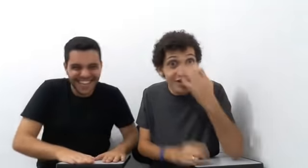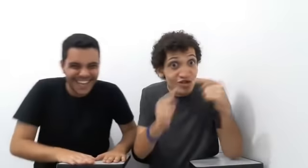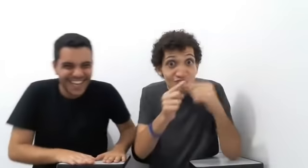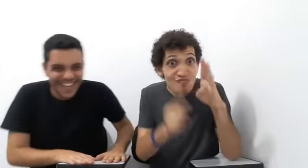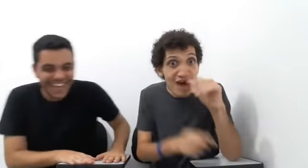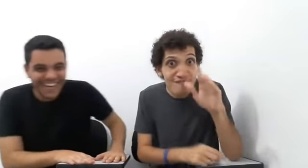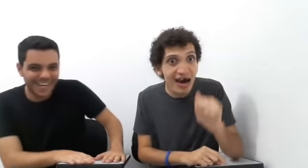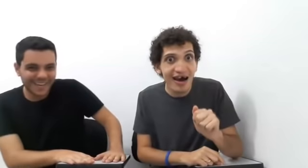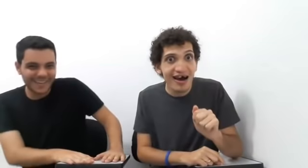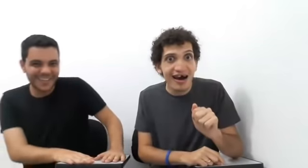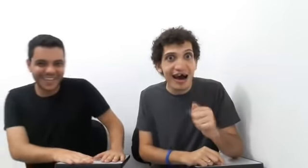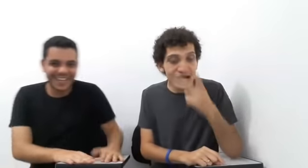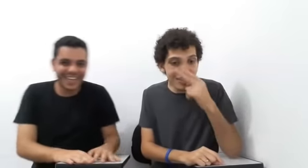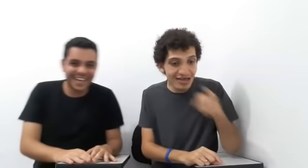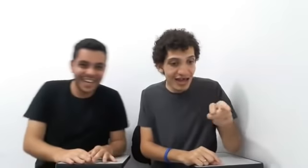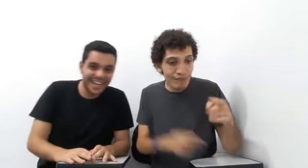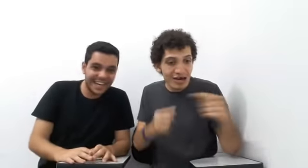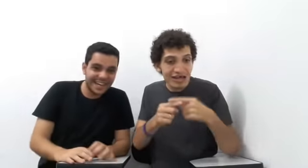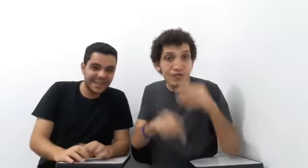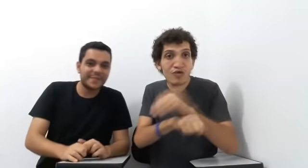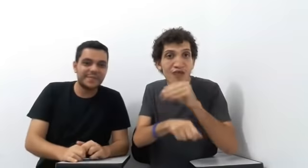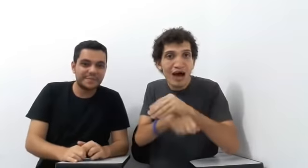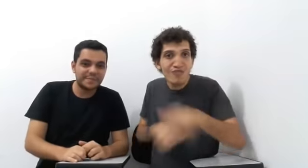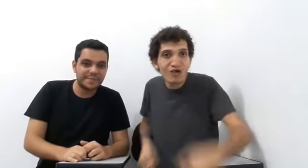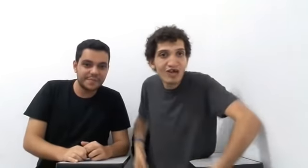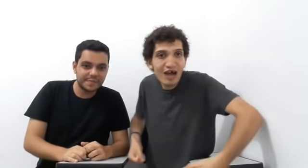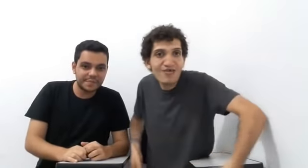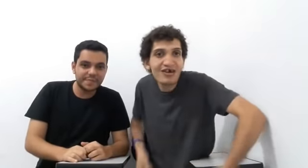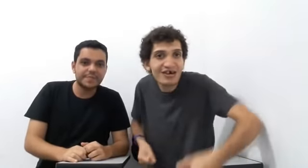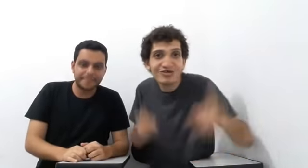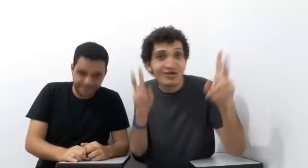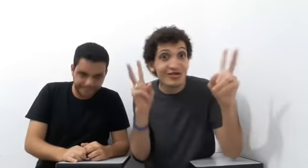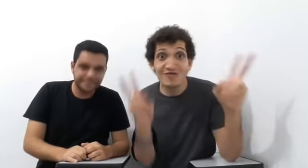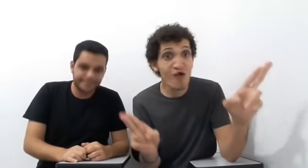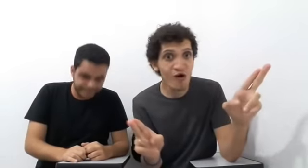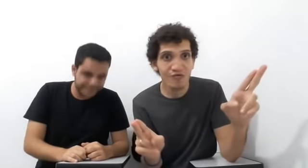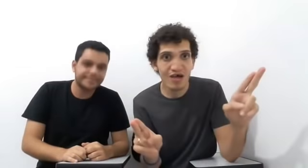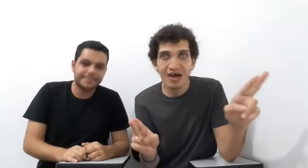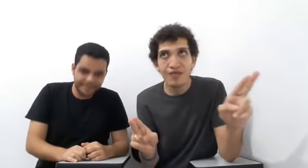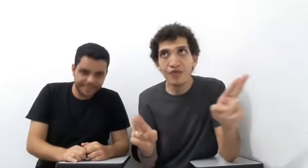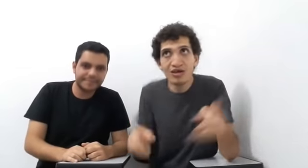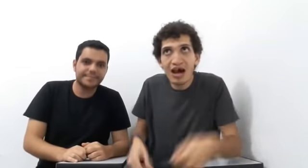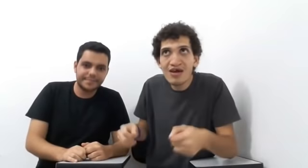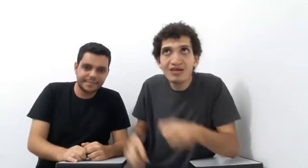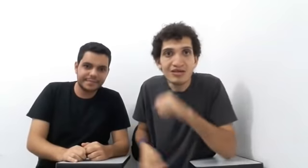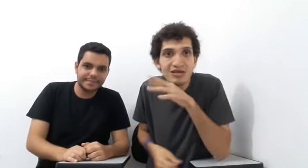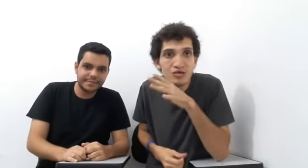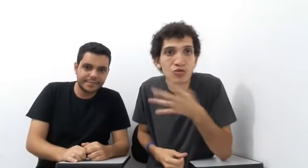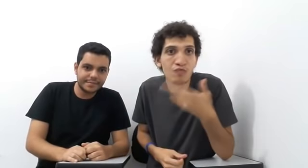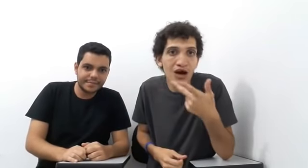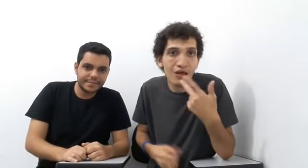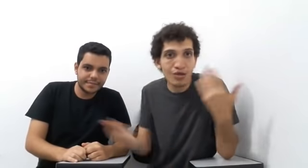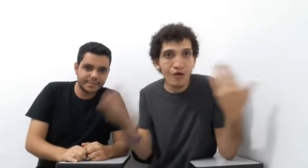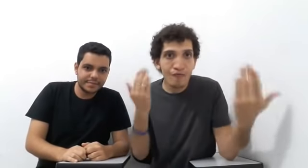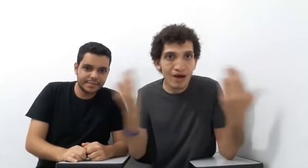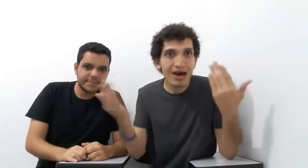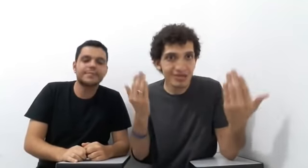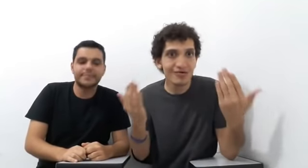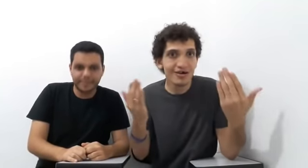fica um babá. Ele tá parecendo cuidador, cadeirante. Igual, né? Não que cadeirante seja muito, falando em comparação, né?